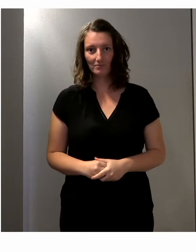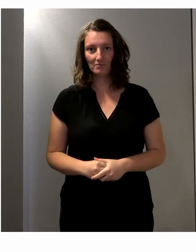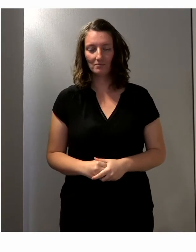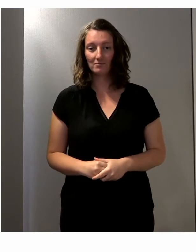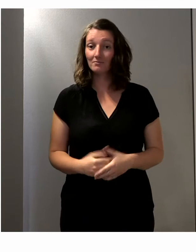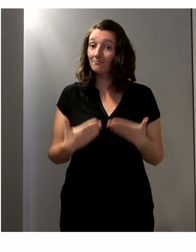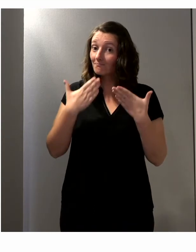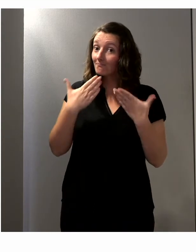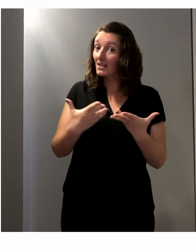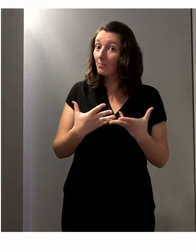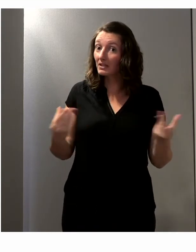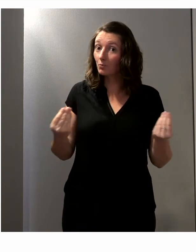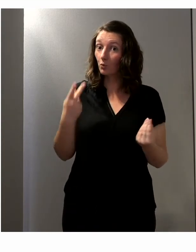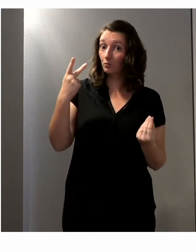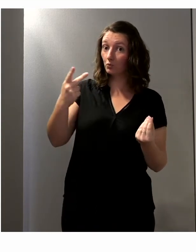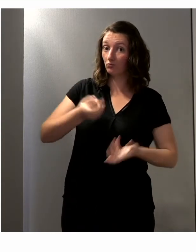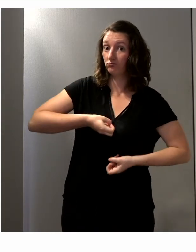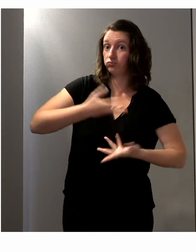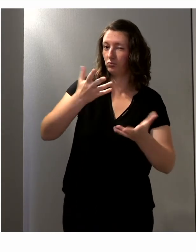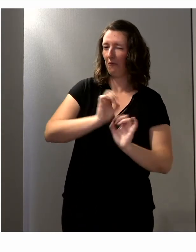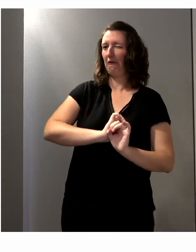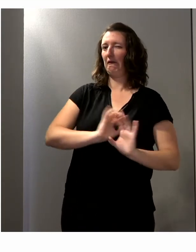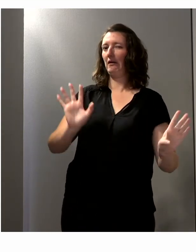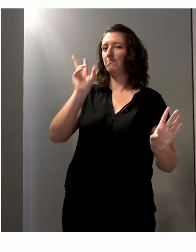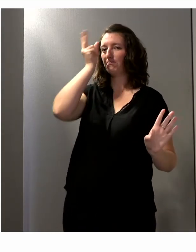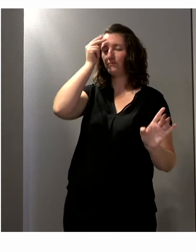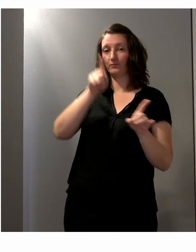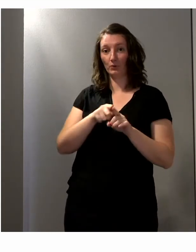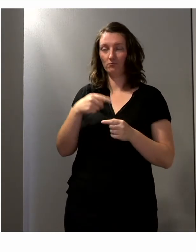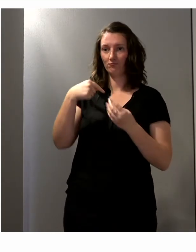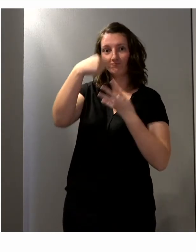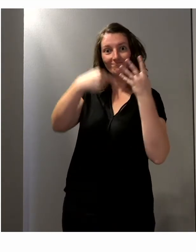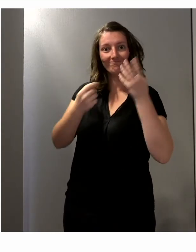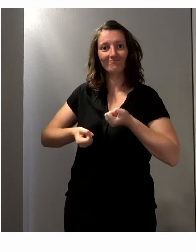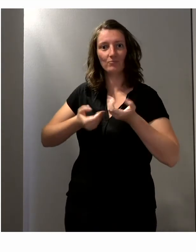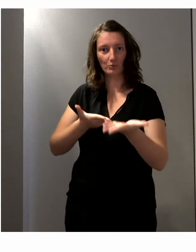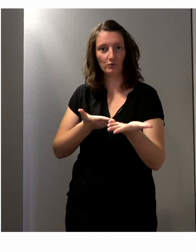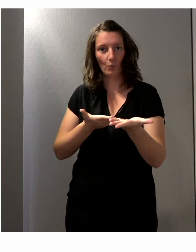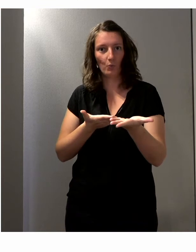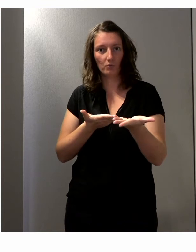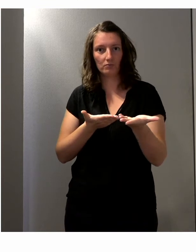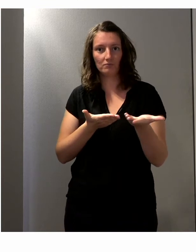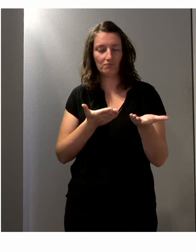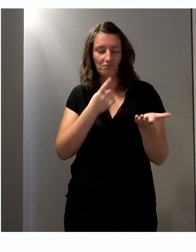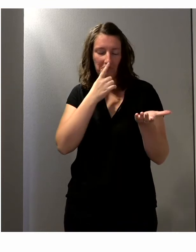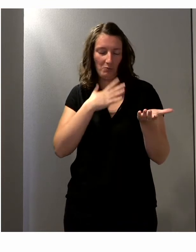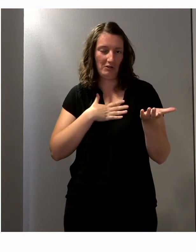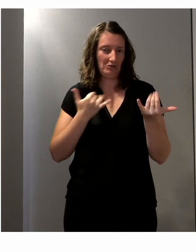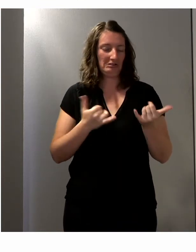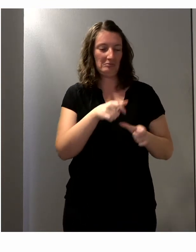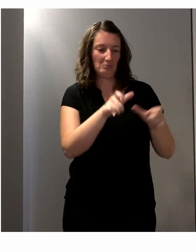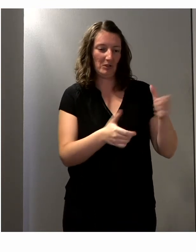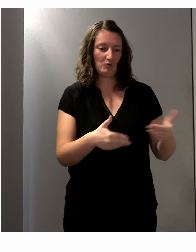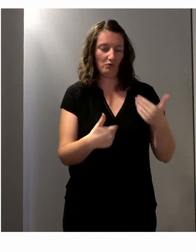Merci beaucoup pour la clarté de votre propos et de vos propositions qui vont certainement faire plaisir à un grand nombre de personnes